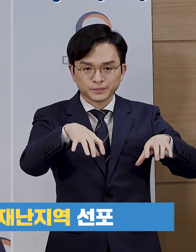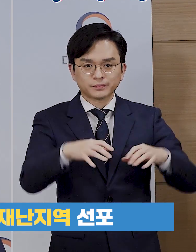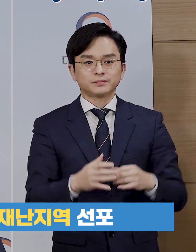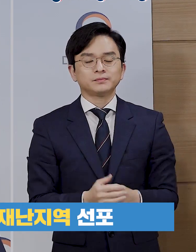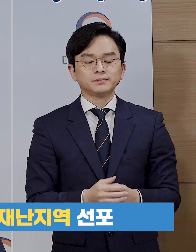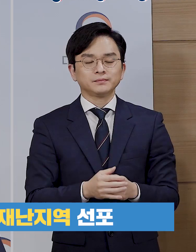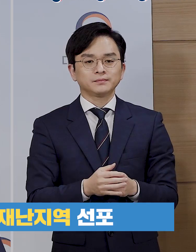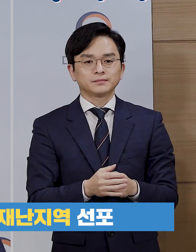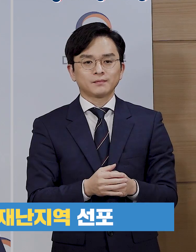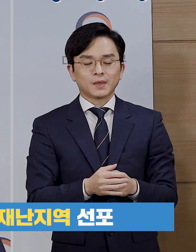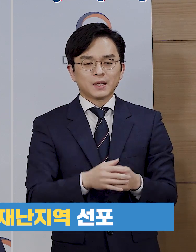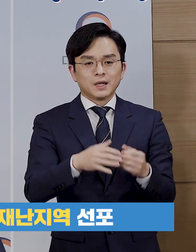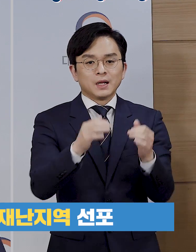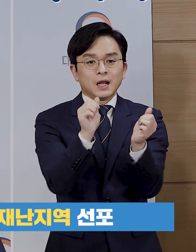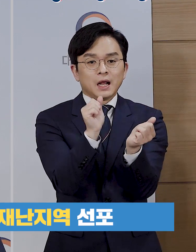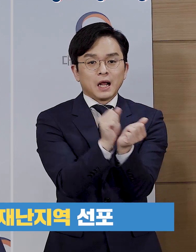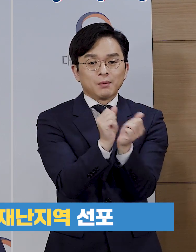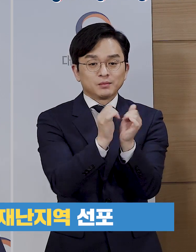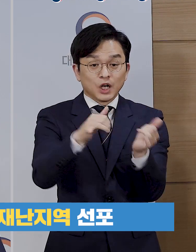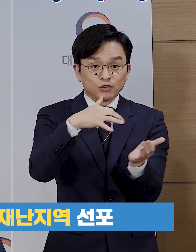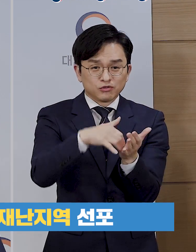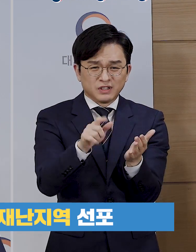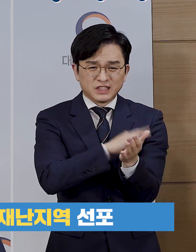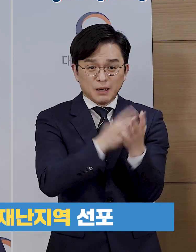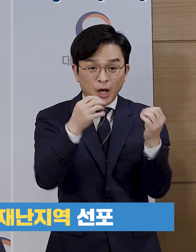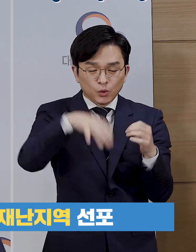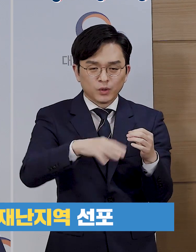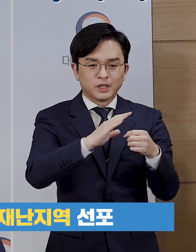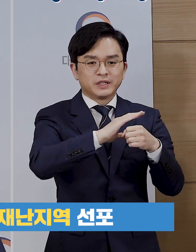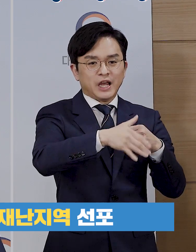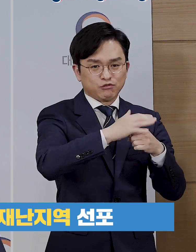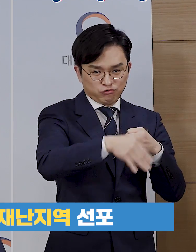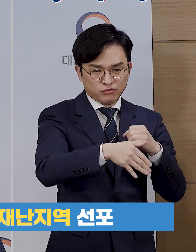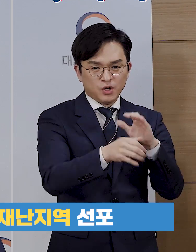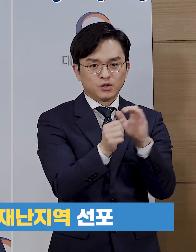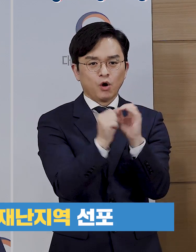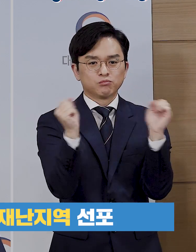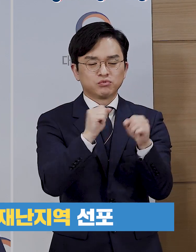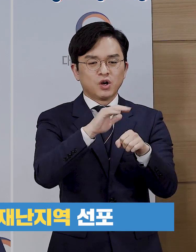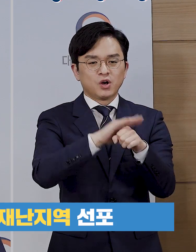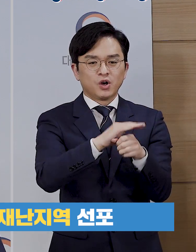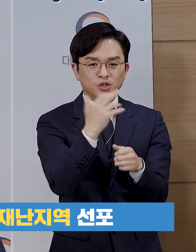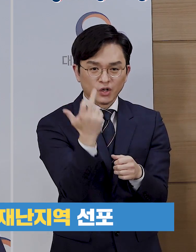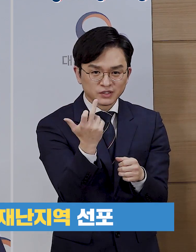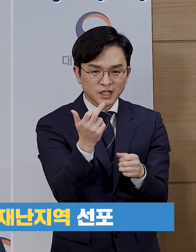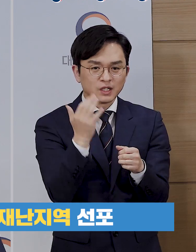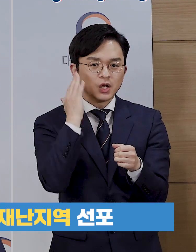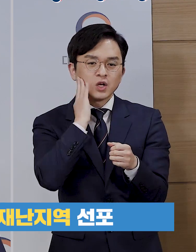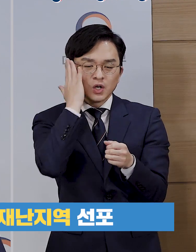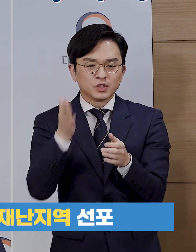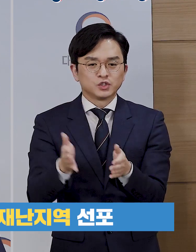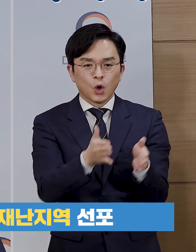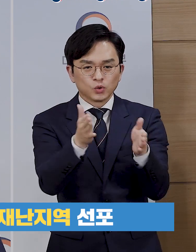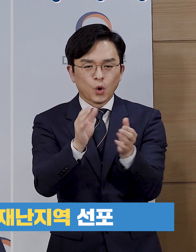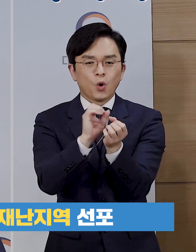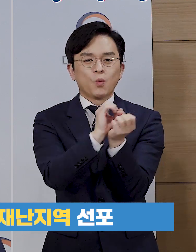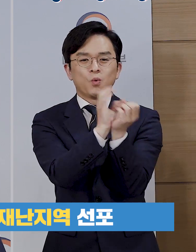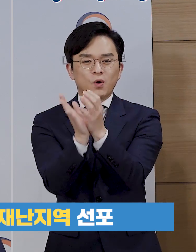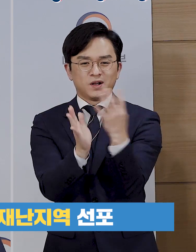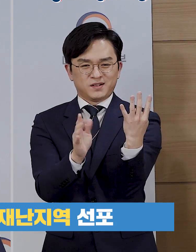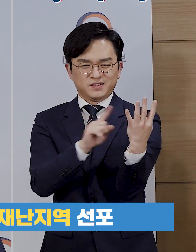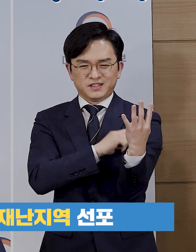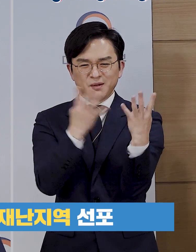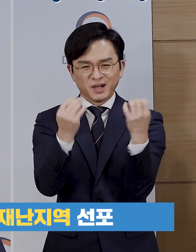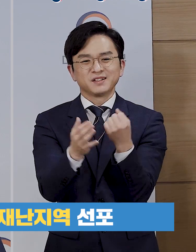선포지역은 인구수에 비해 환자 발생이 상대적으로 많은 대구 광역시, 경상북도 경산시와 청도군,